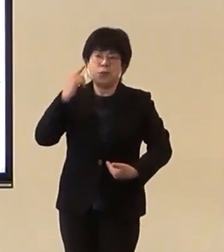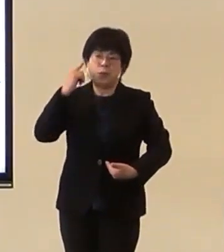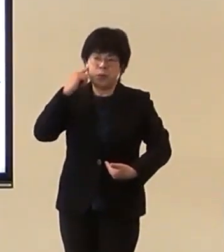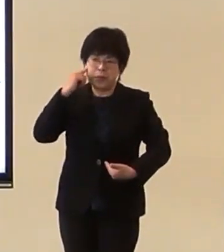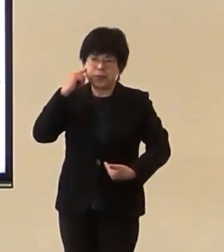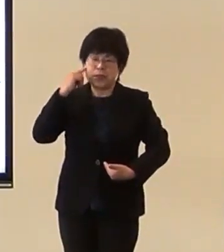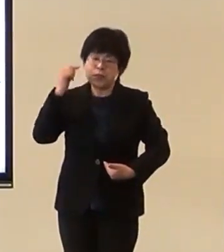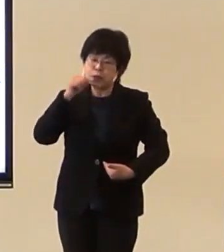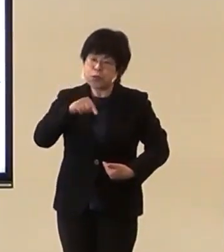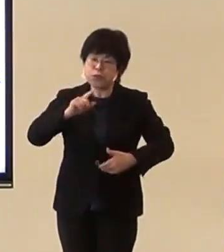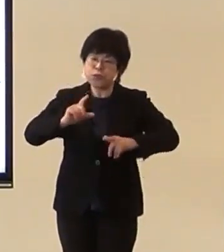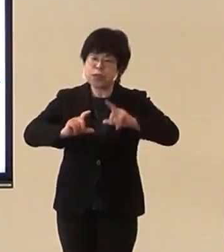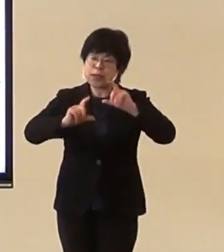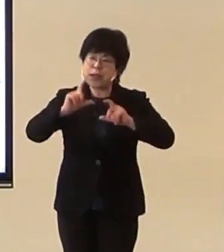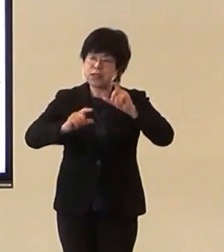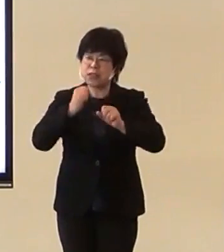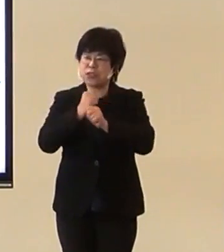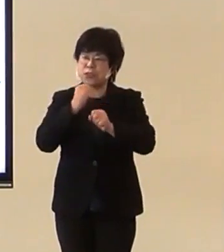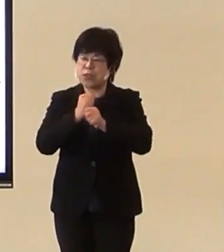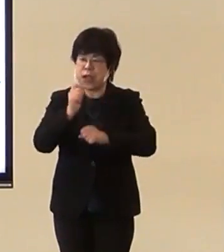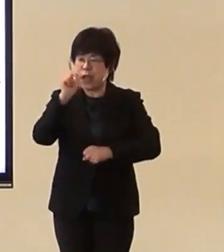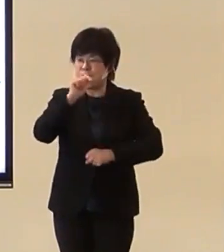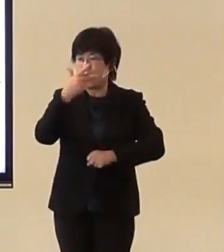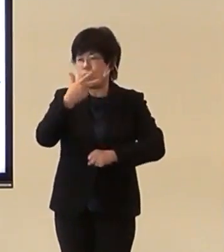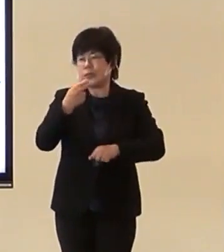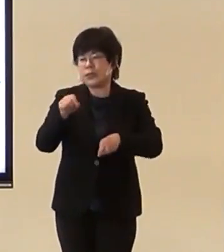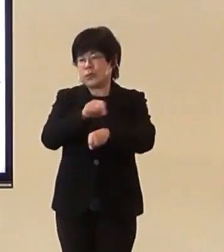交付のスタイルになるんじゃないかなというふうに思っております。